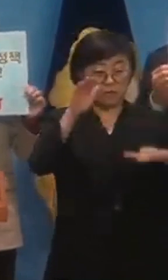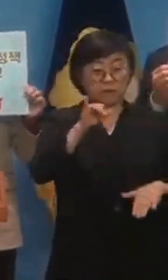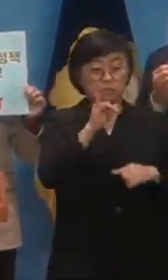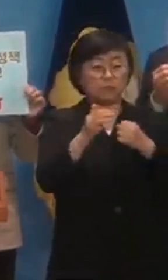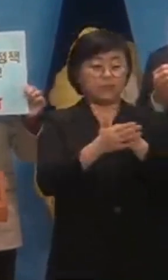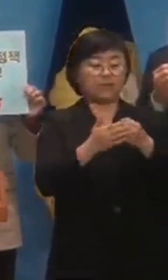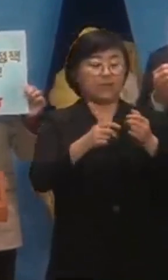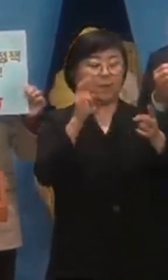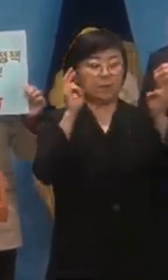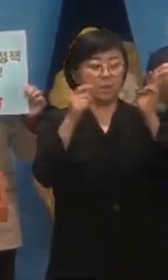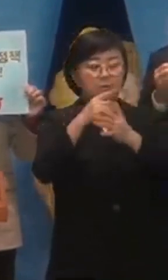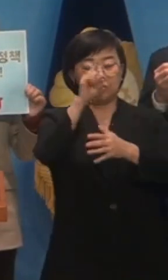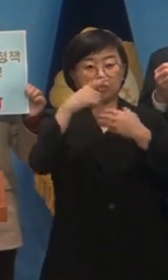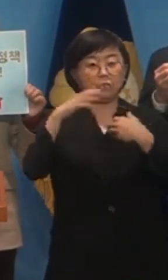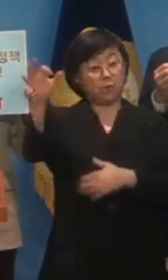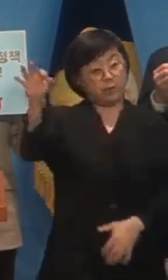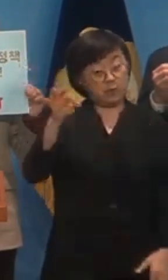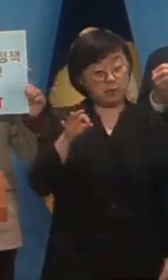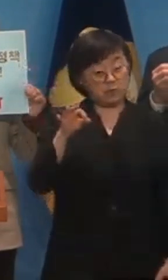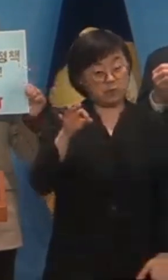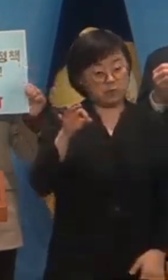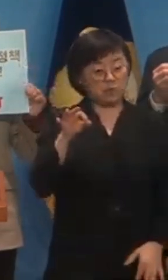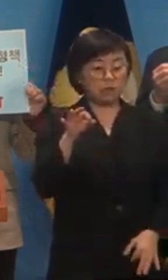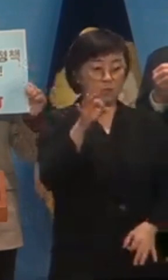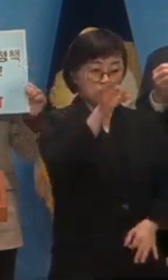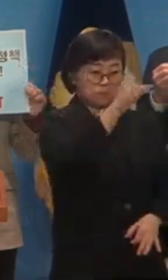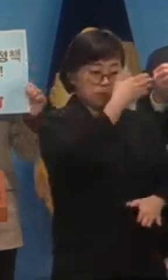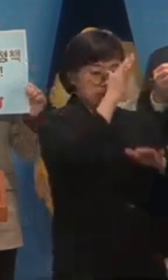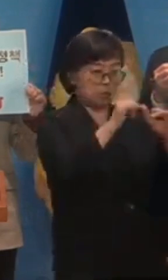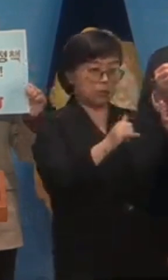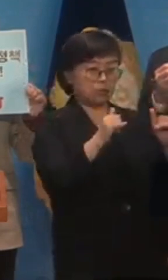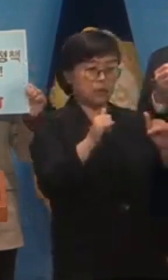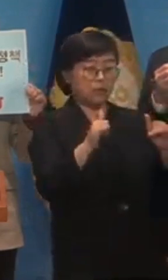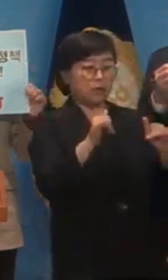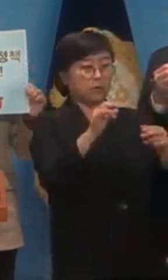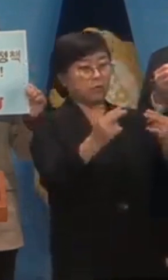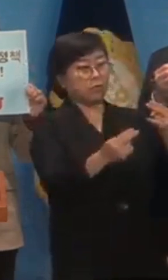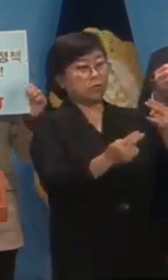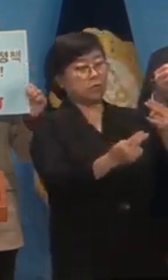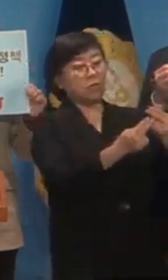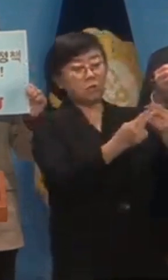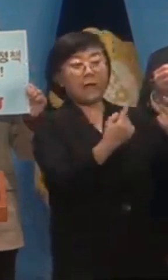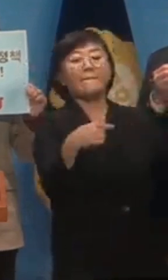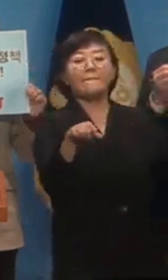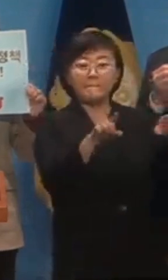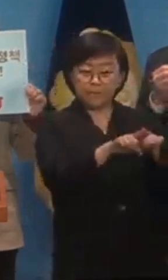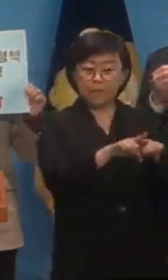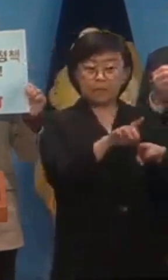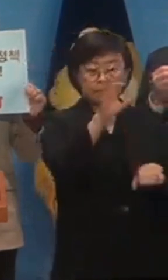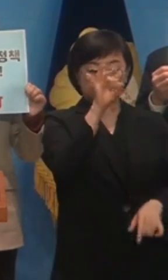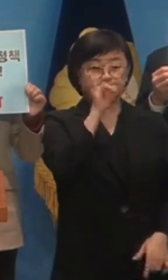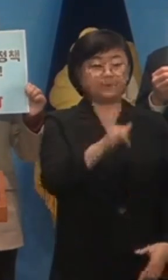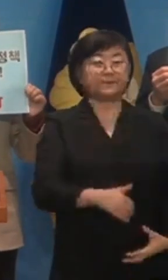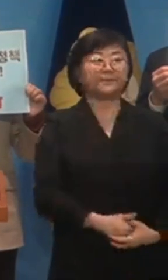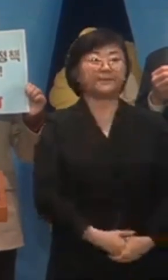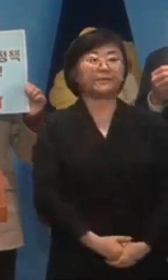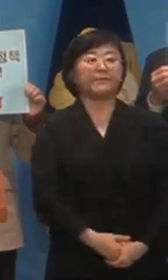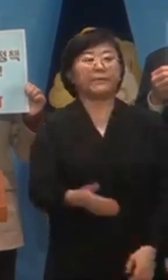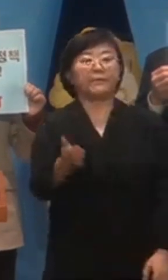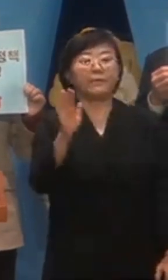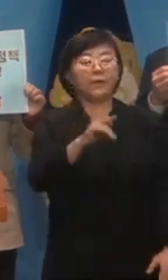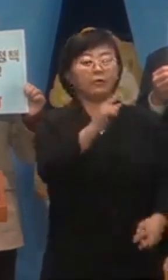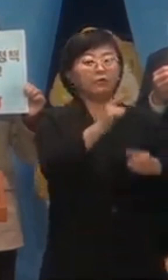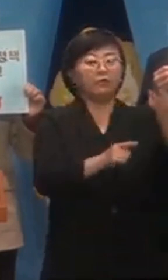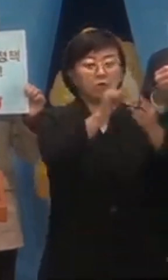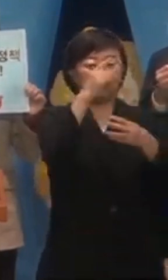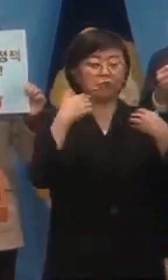즉, 회사가 정부로부터 받아서 지원금을 청년 통장에 같이 저축을 해주는 제도였습니다. 그런데